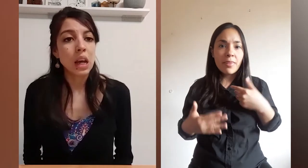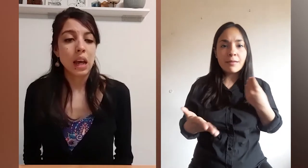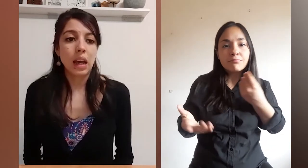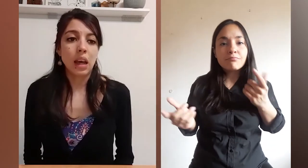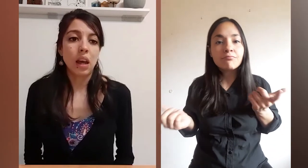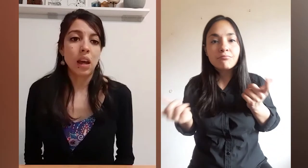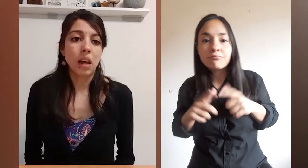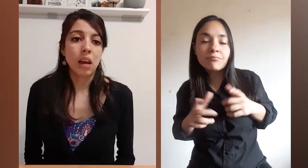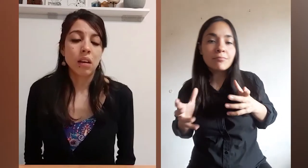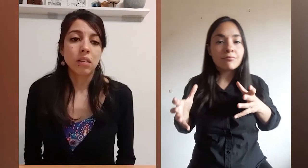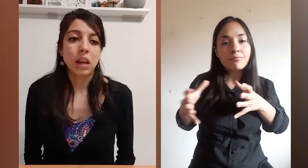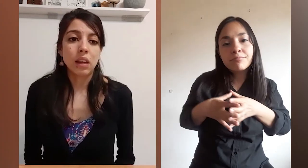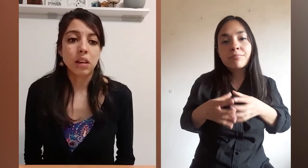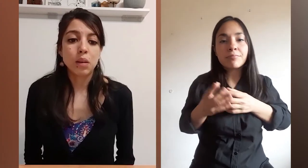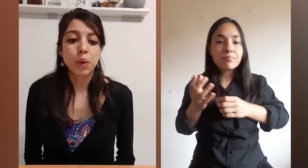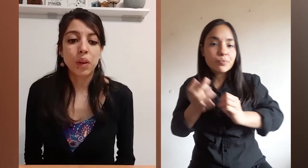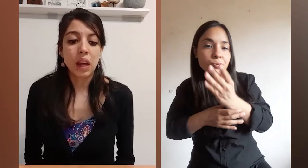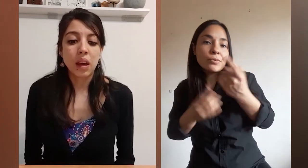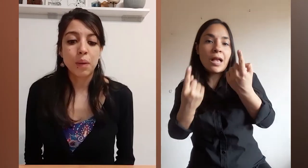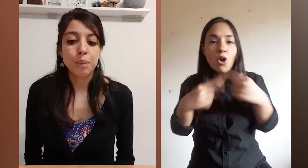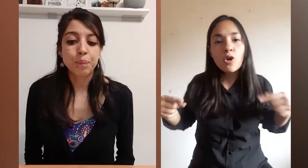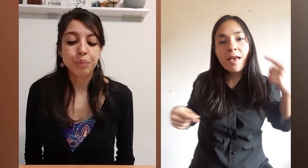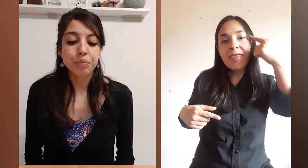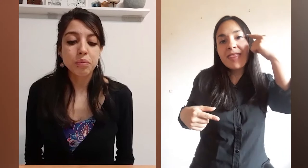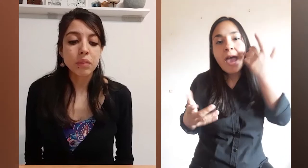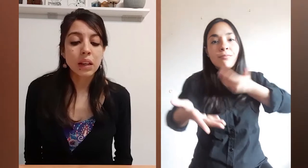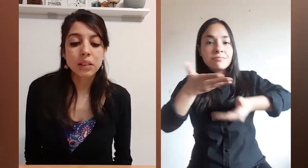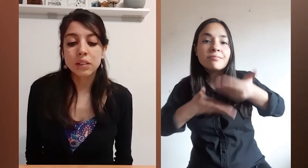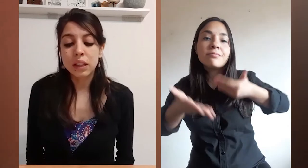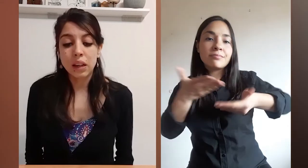creación de este tipo